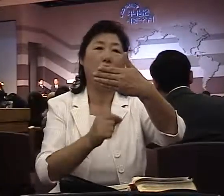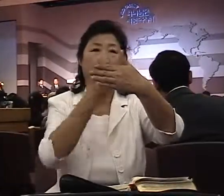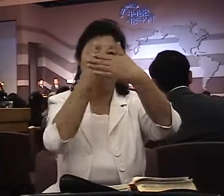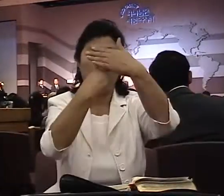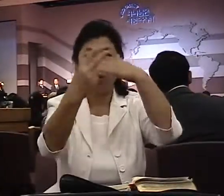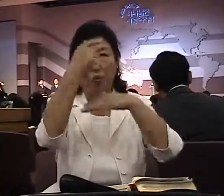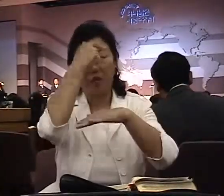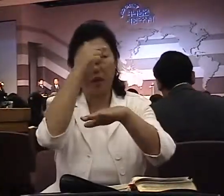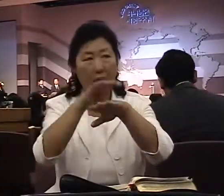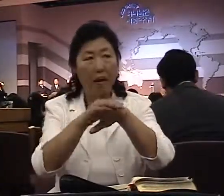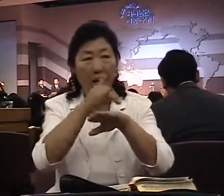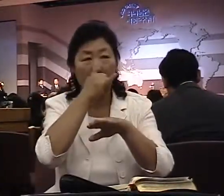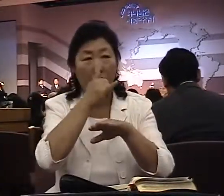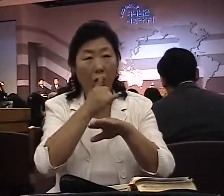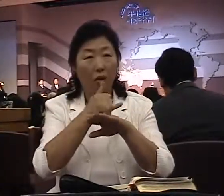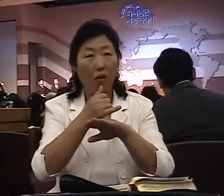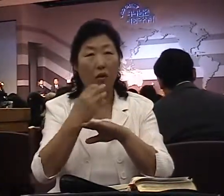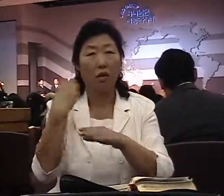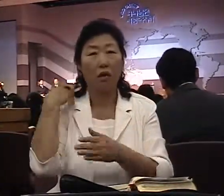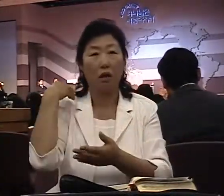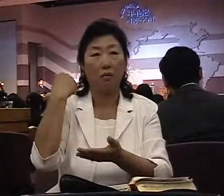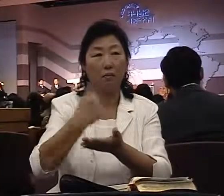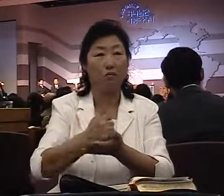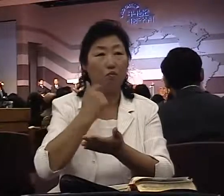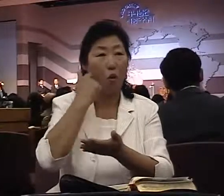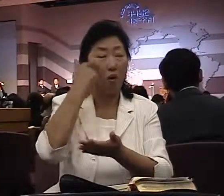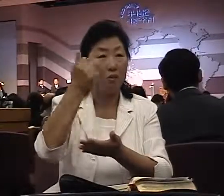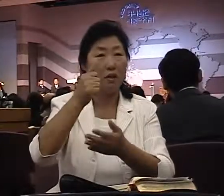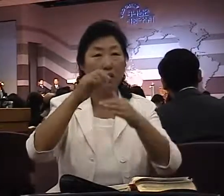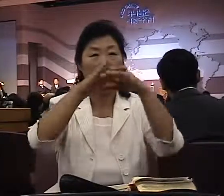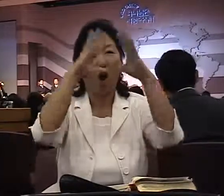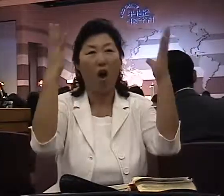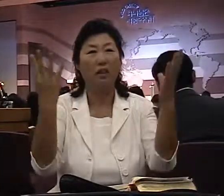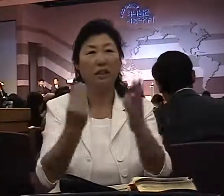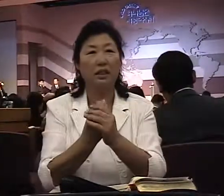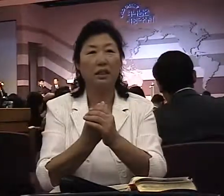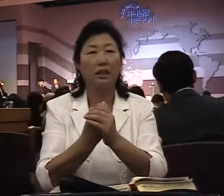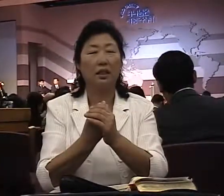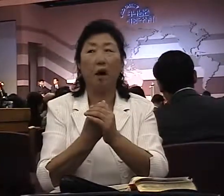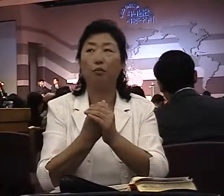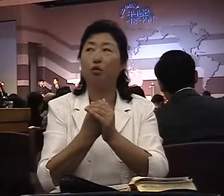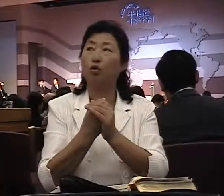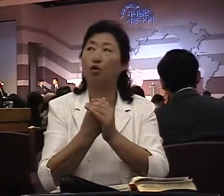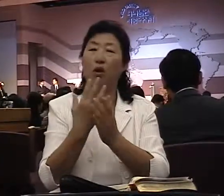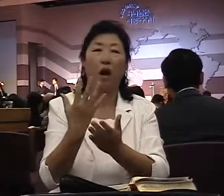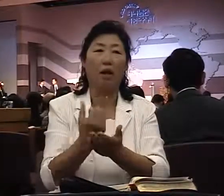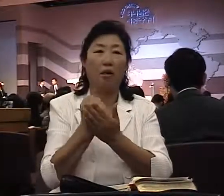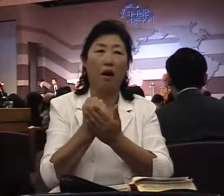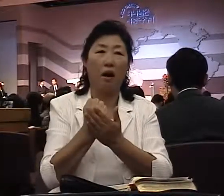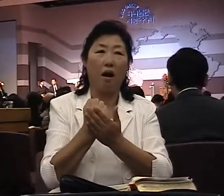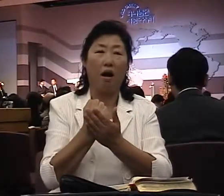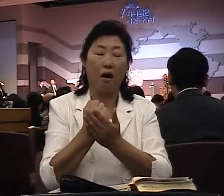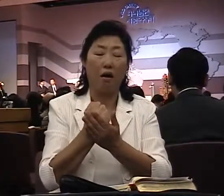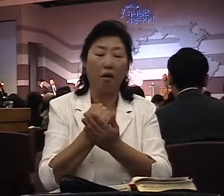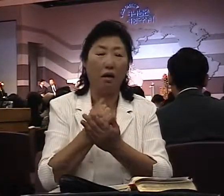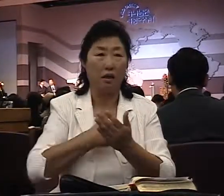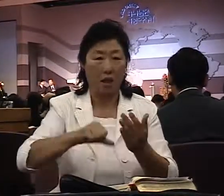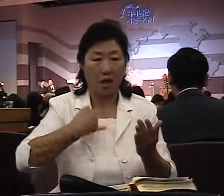담임 목사님께서 전신갑주를 취하라 라는 제목으로 말씀 전해주실 터인데 역시 우리 자녀들, 손주들